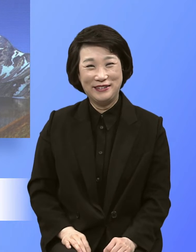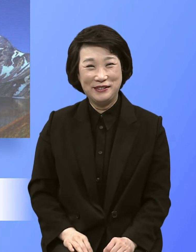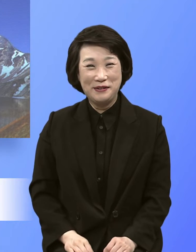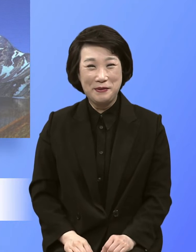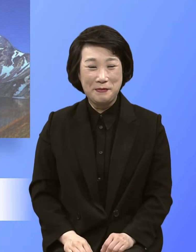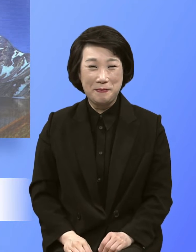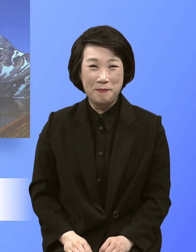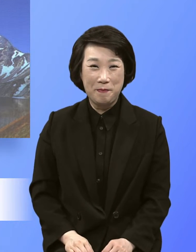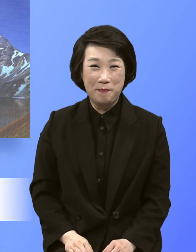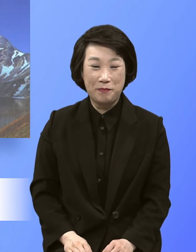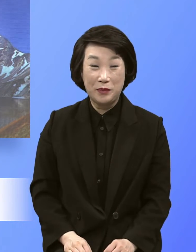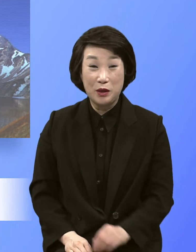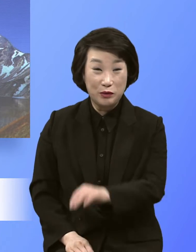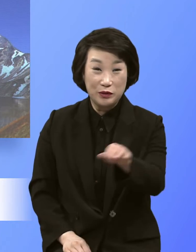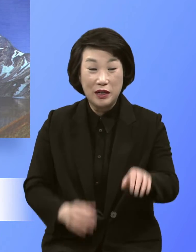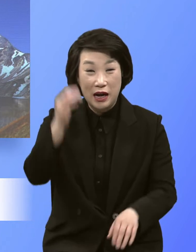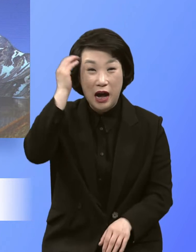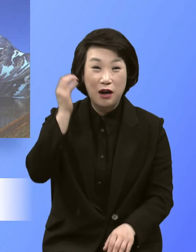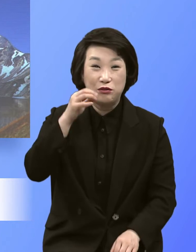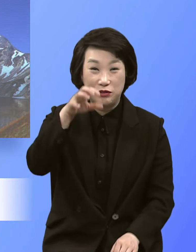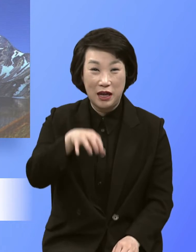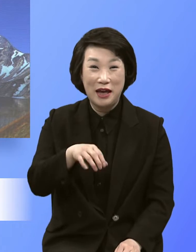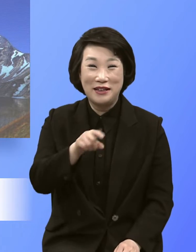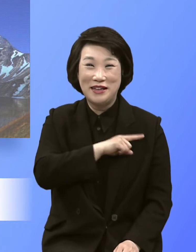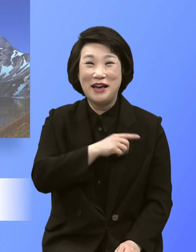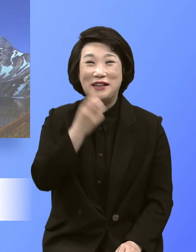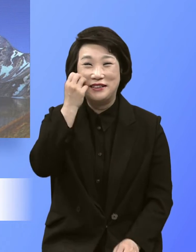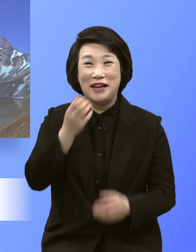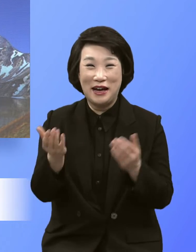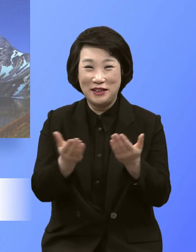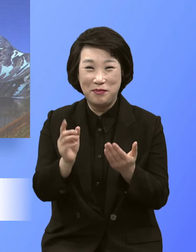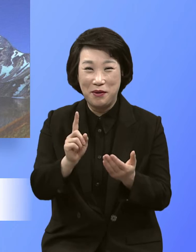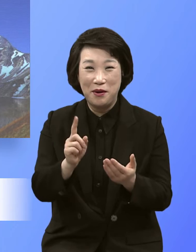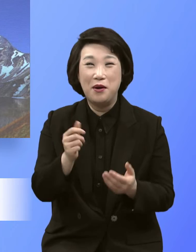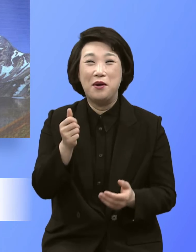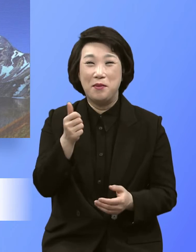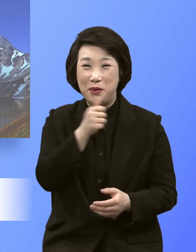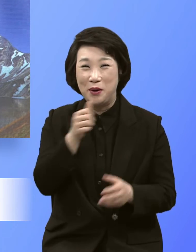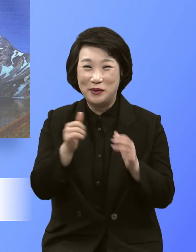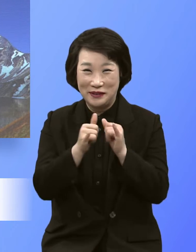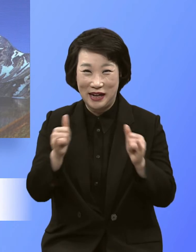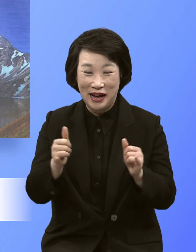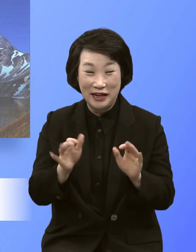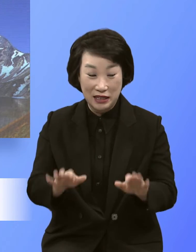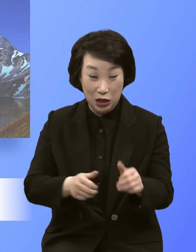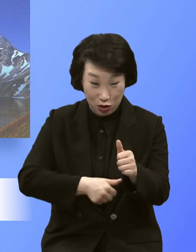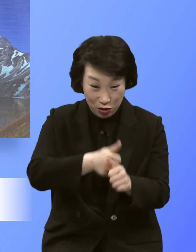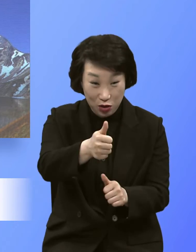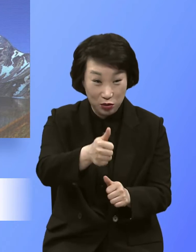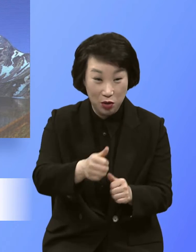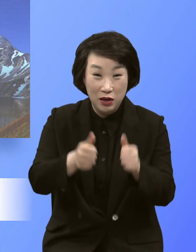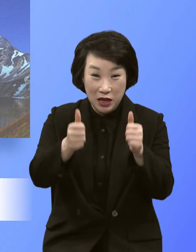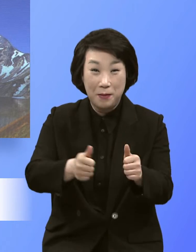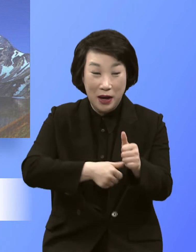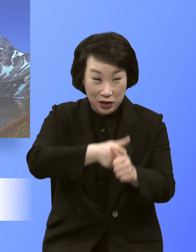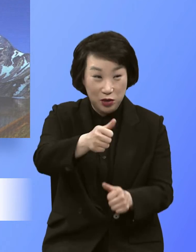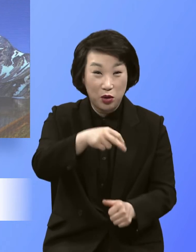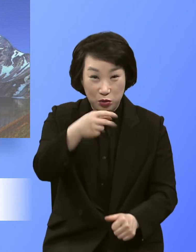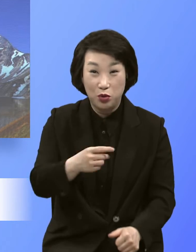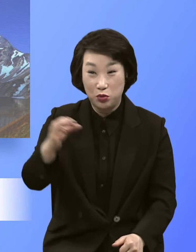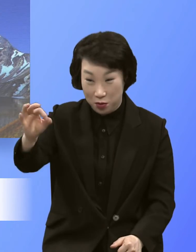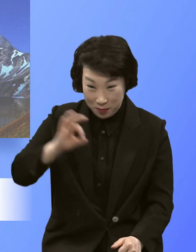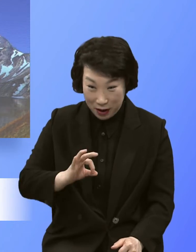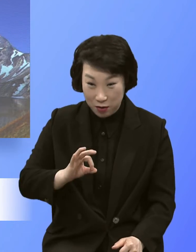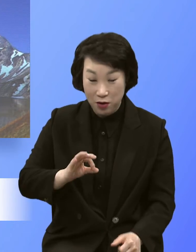진짜 우리나라의 제일 신기한 직업이 이겨도 돈 받고 져도 돈 받는